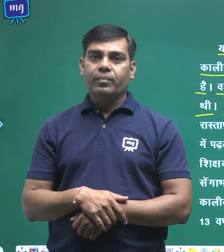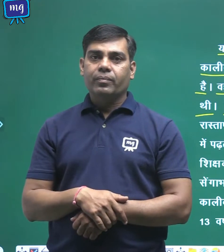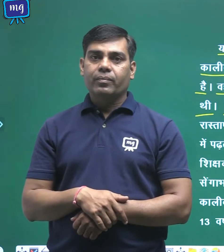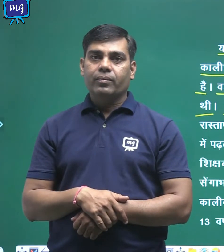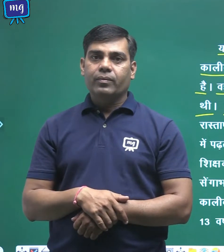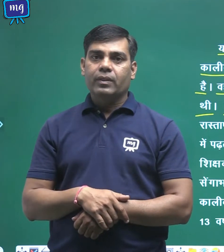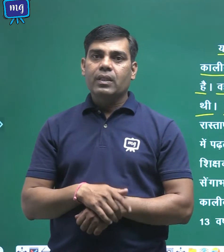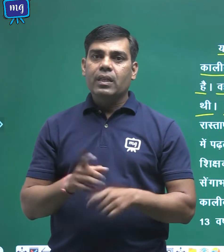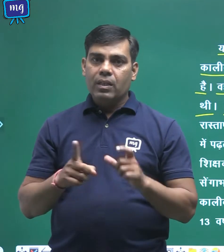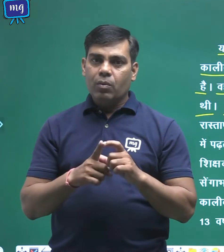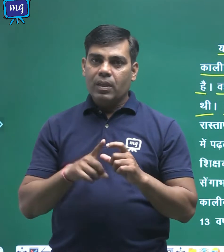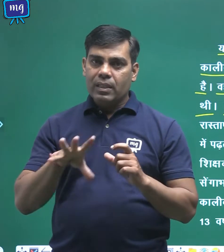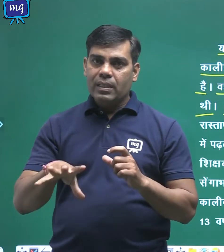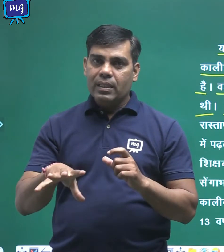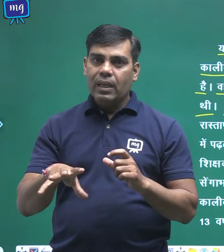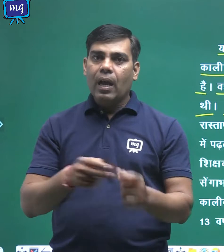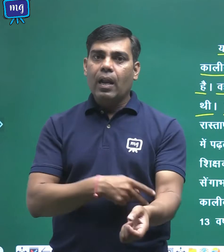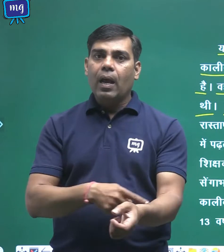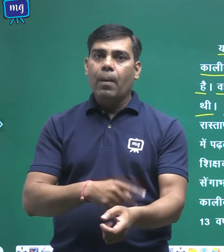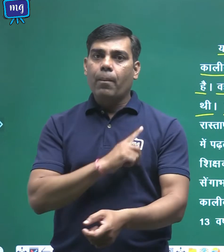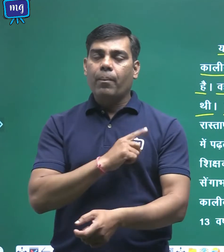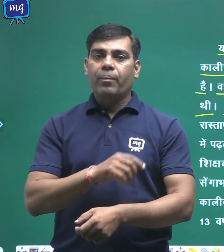डूंगरपुर जिले के